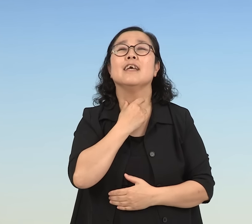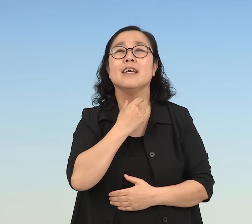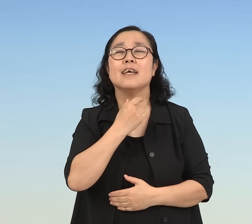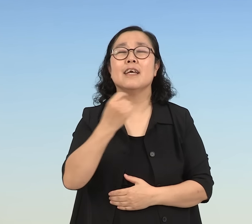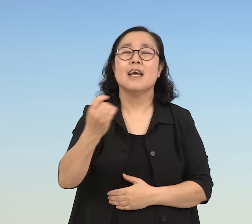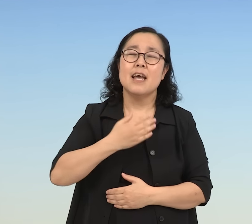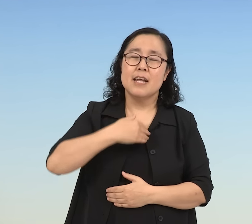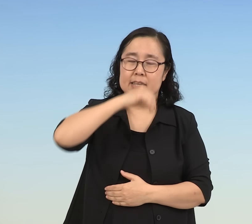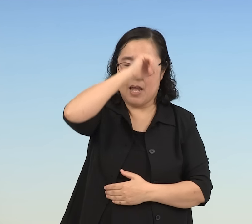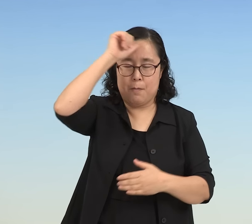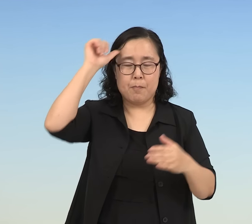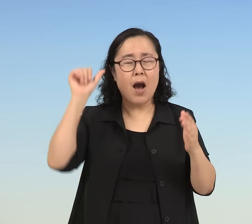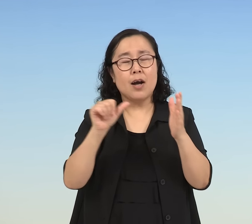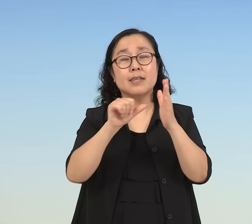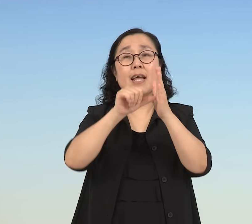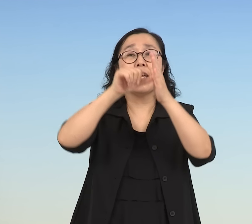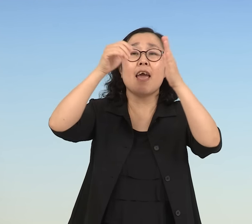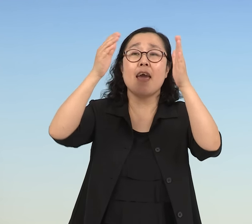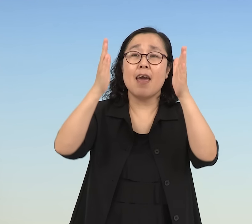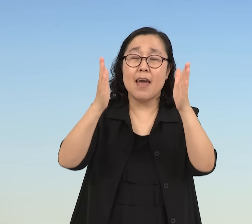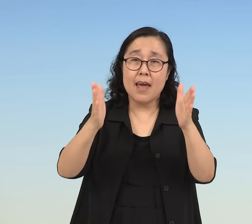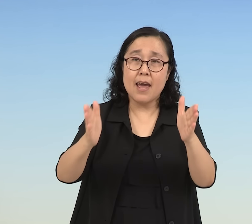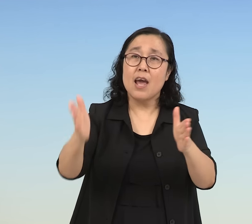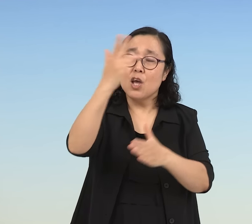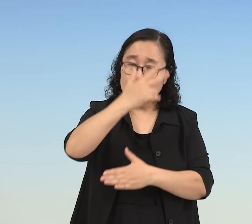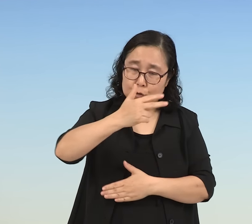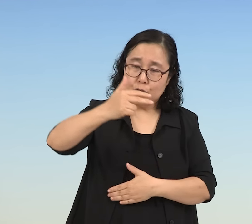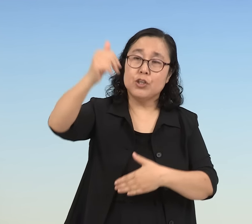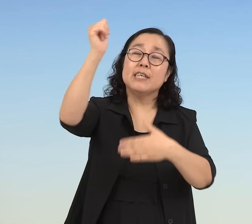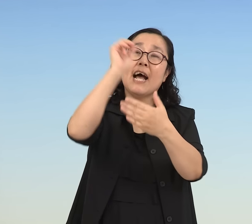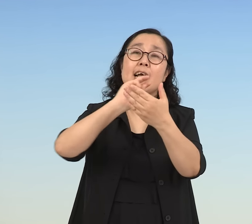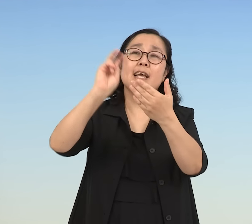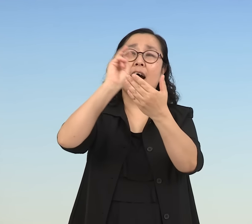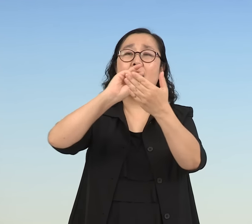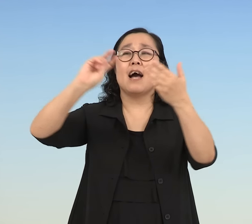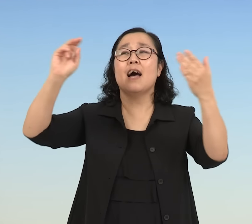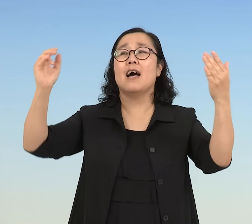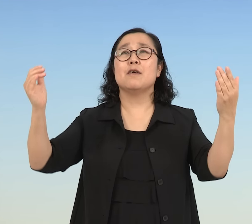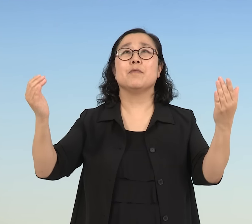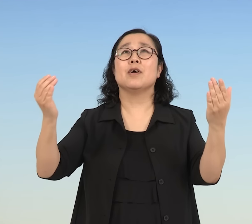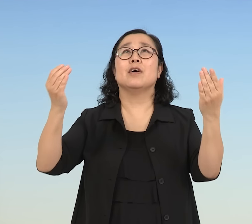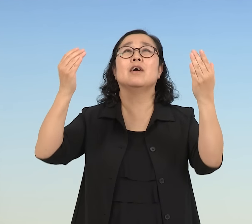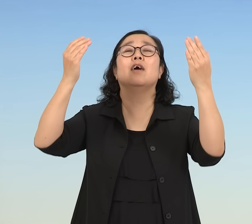찬양하리. 내 평생에 주를 찬양하며